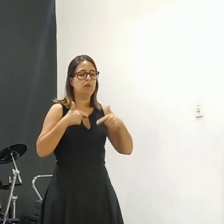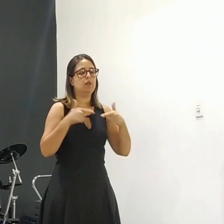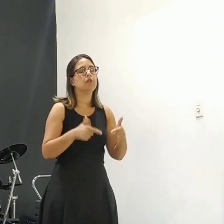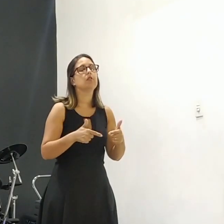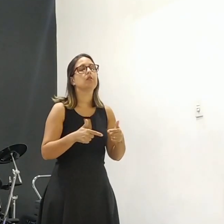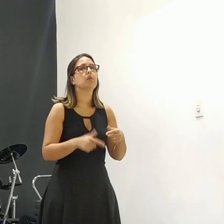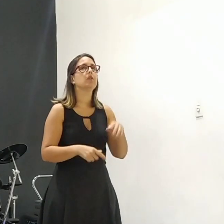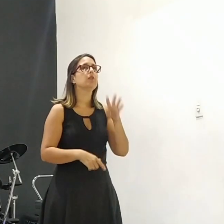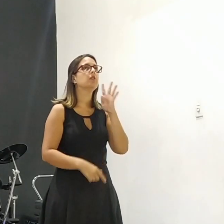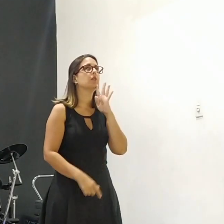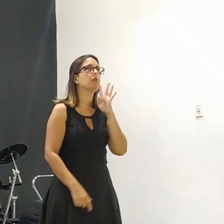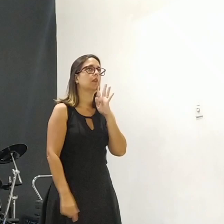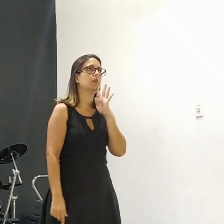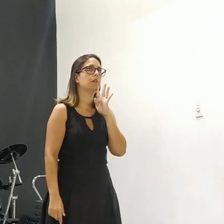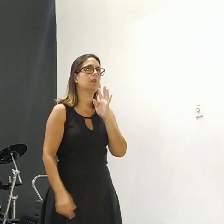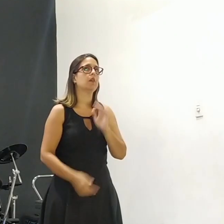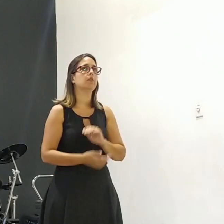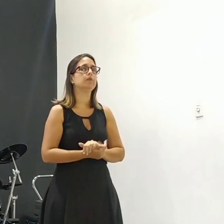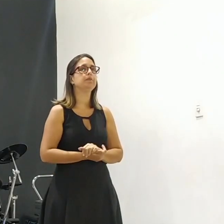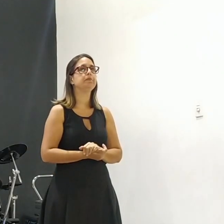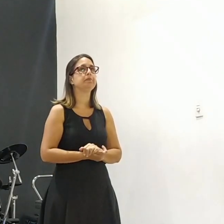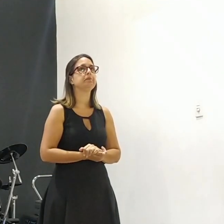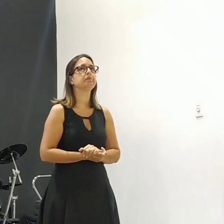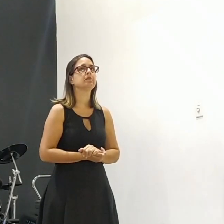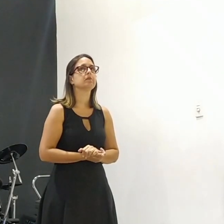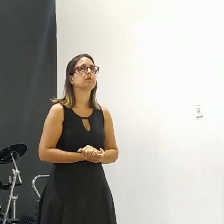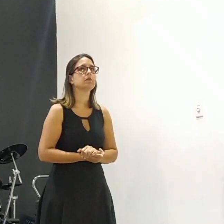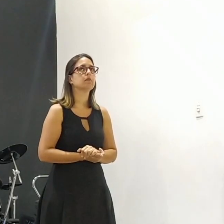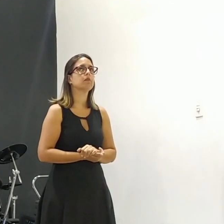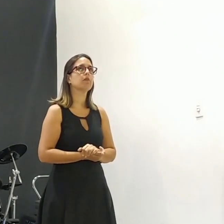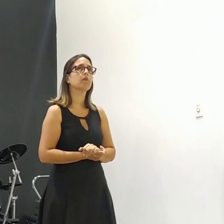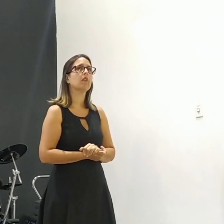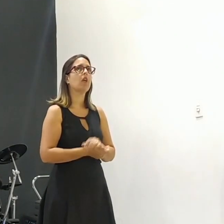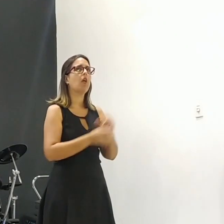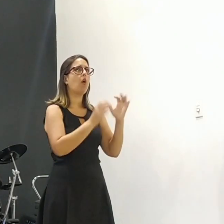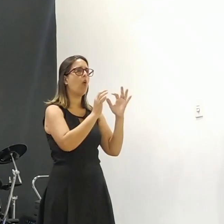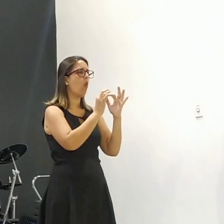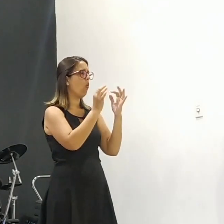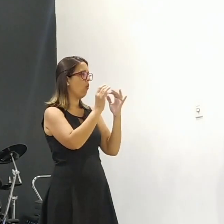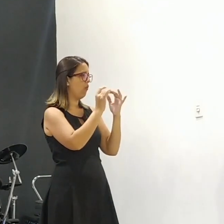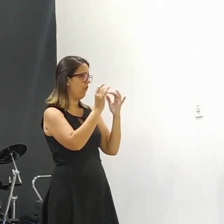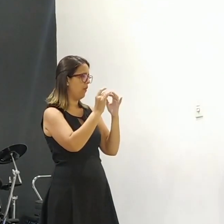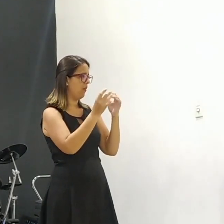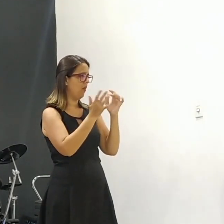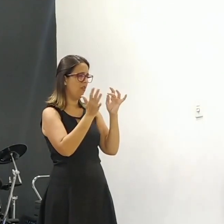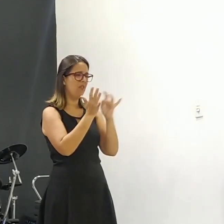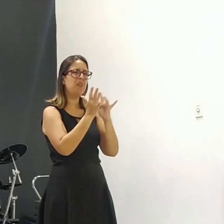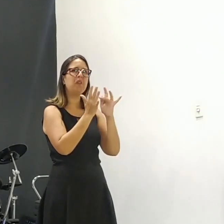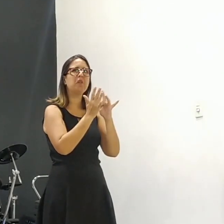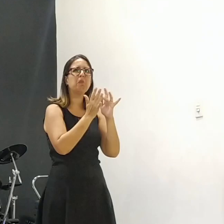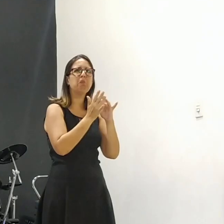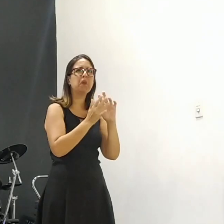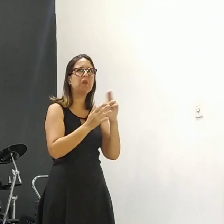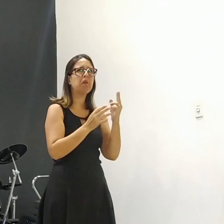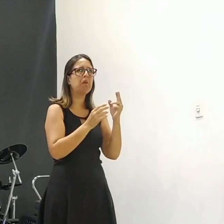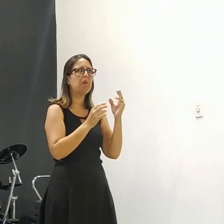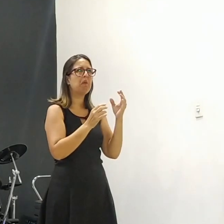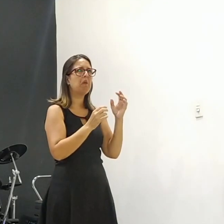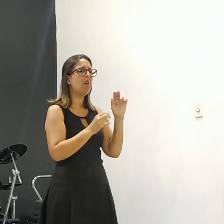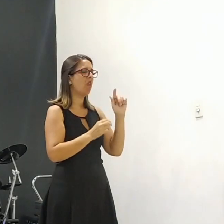os conhecereis. Porventura colhem-se uvas de espinheiros, ou figo dos